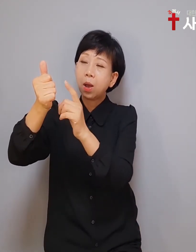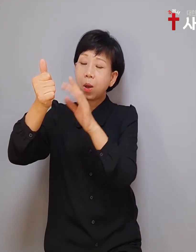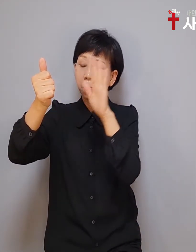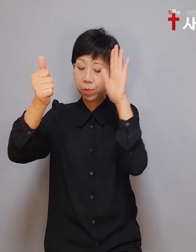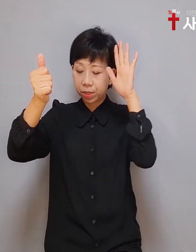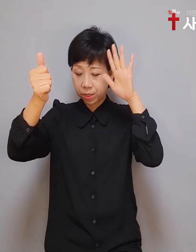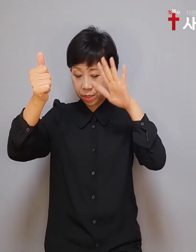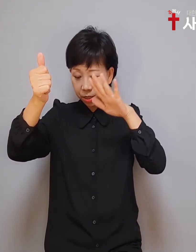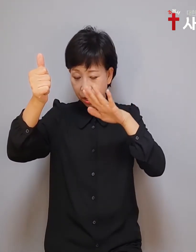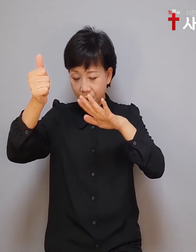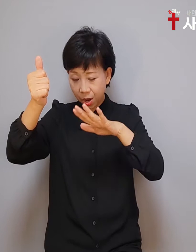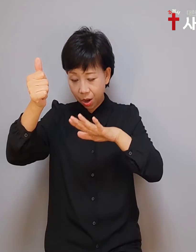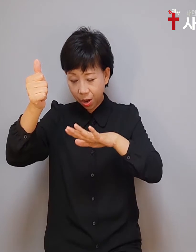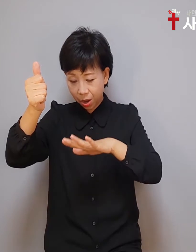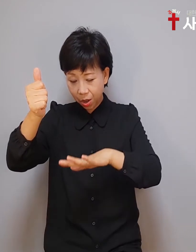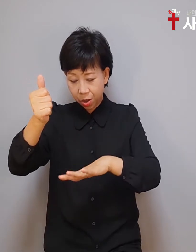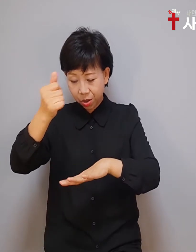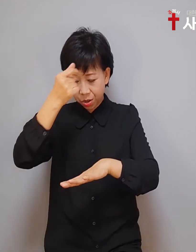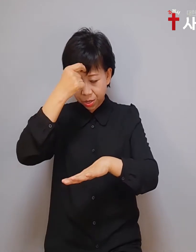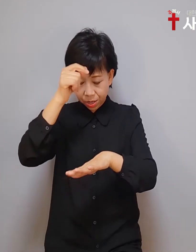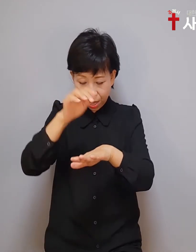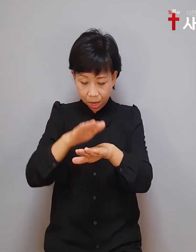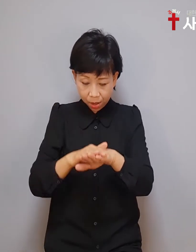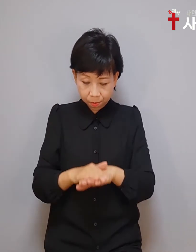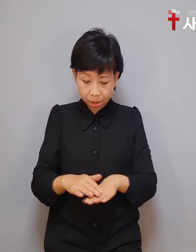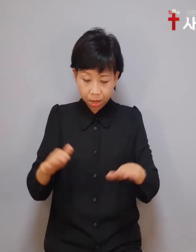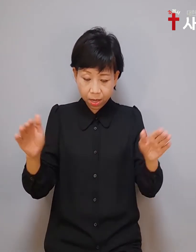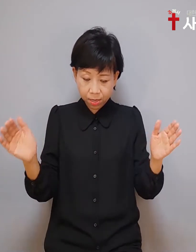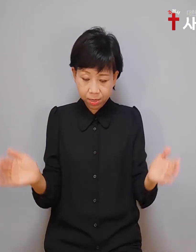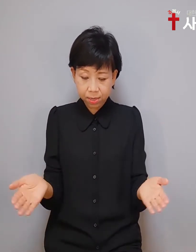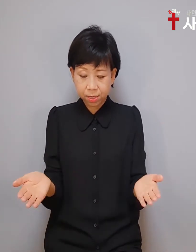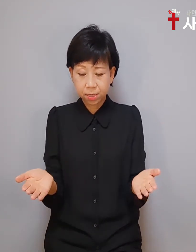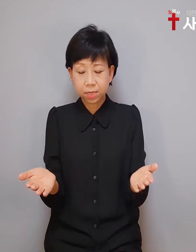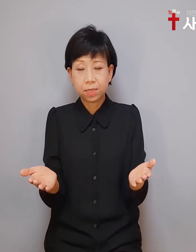주께와 엎드려